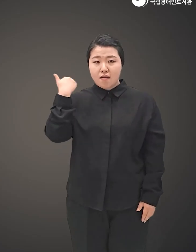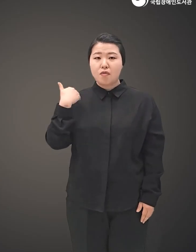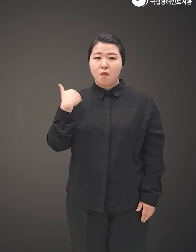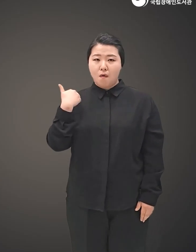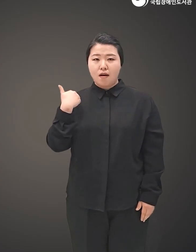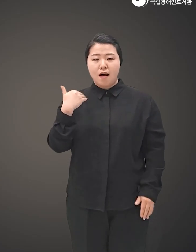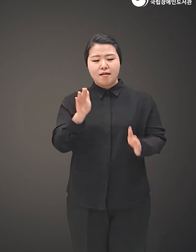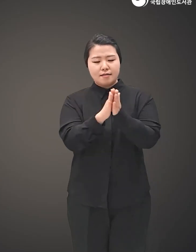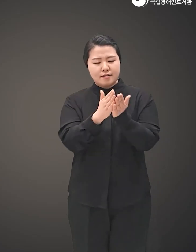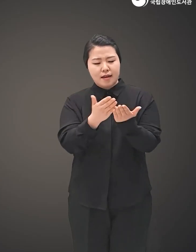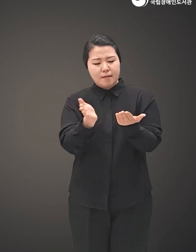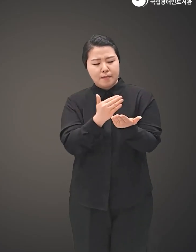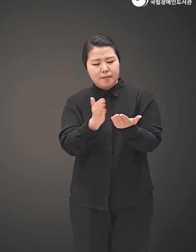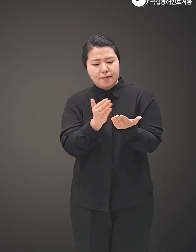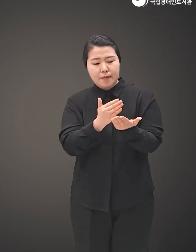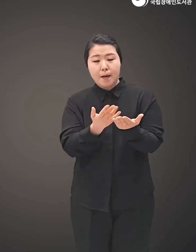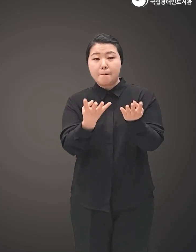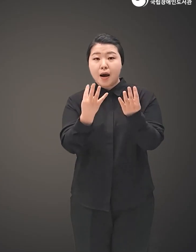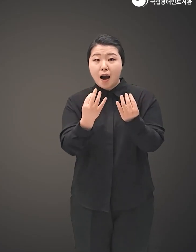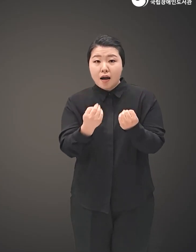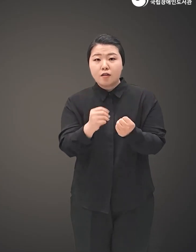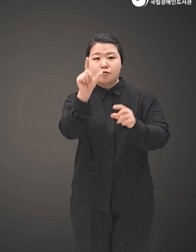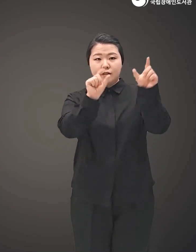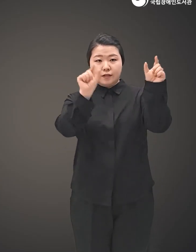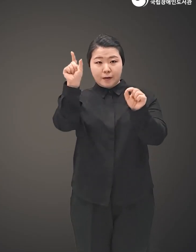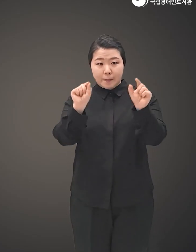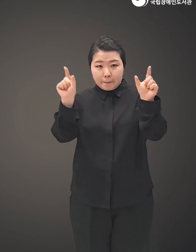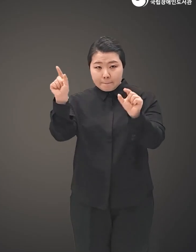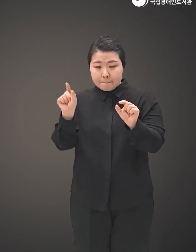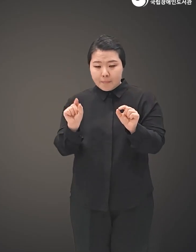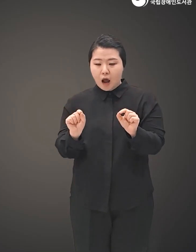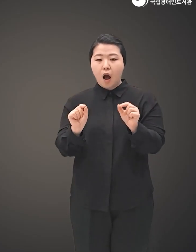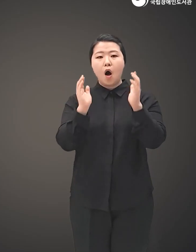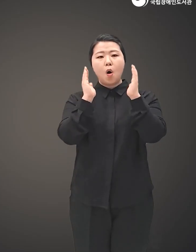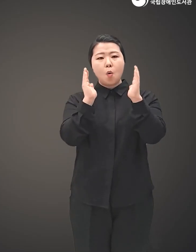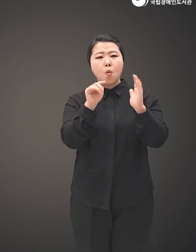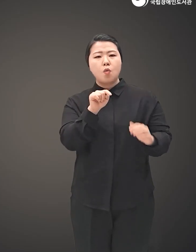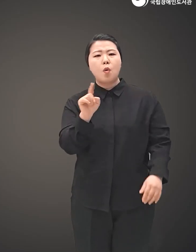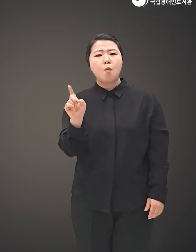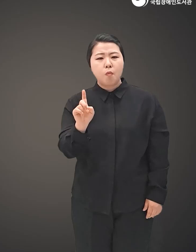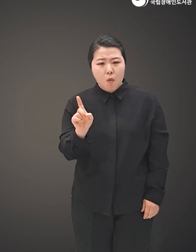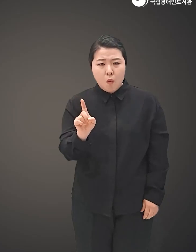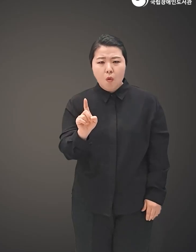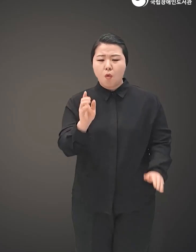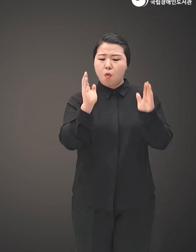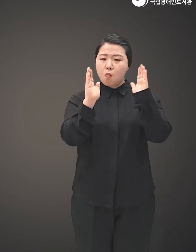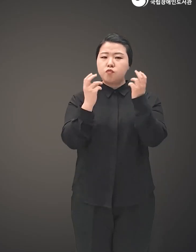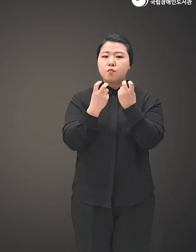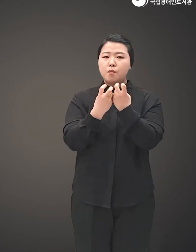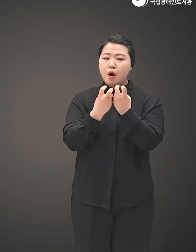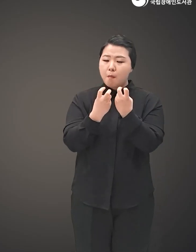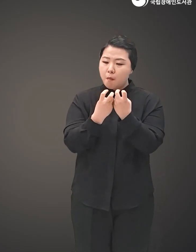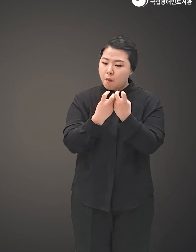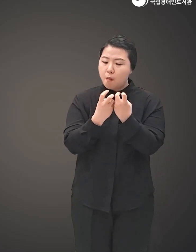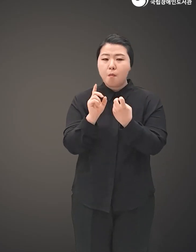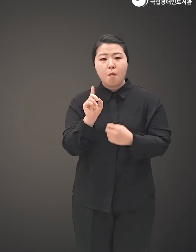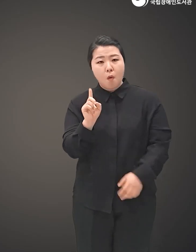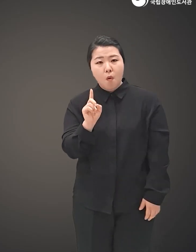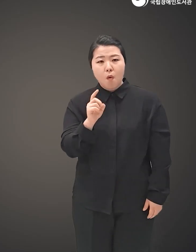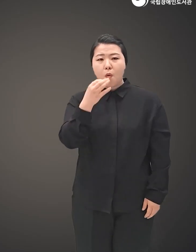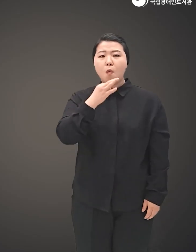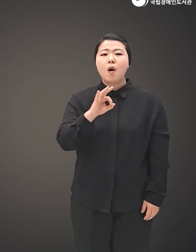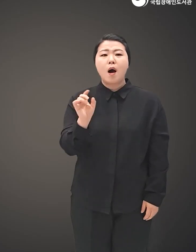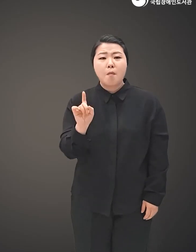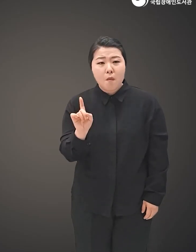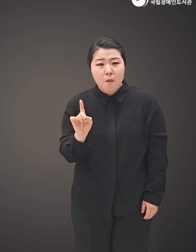그동안 읽었던 수많은 책들 바탕으로 해서 공부가 과연 무엇이고 또 공부를 어떻게 하면 가장